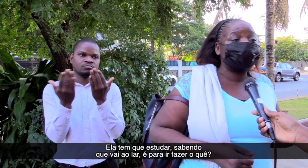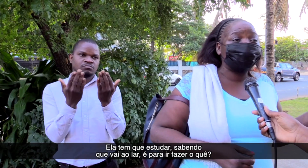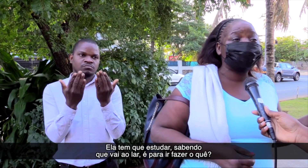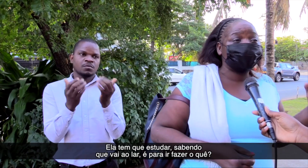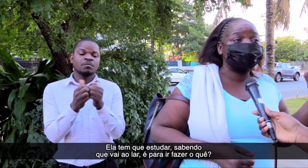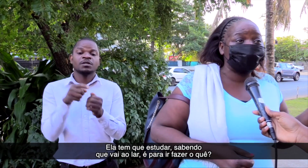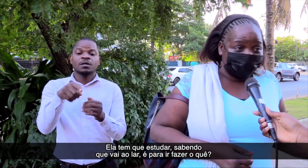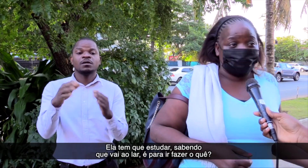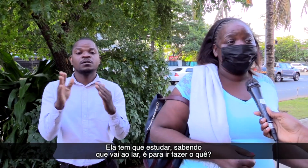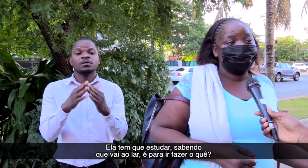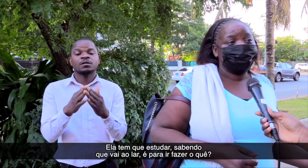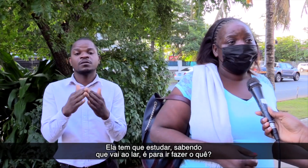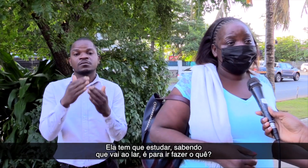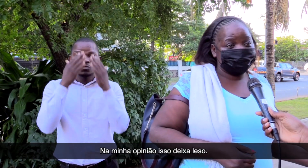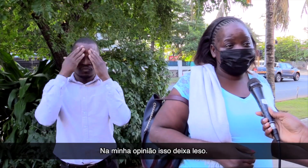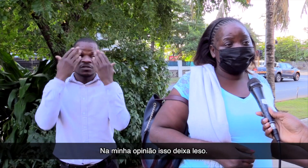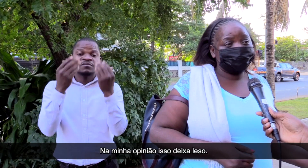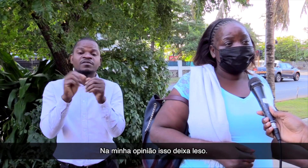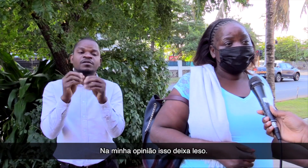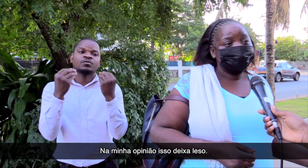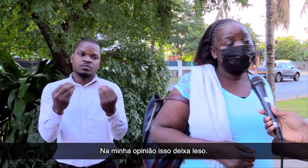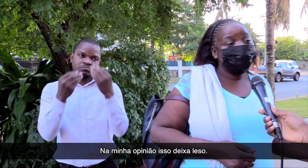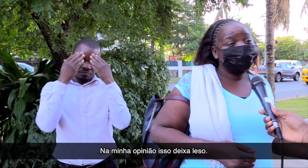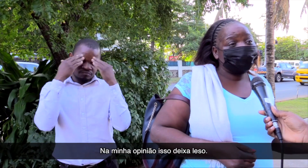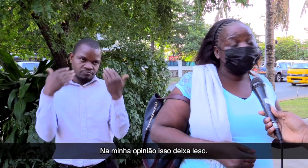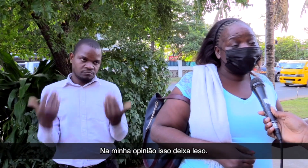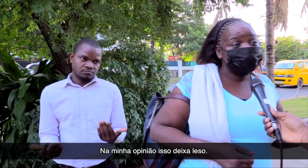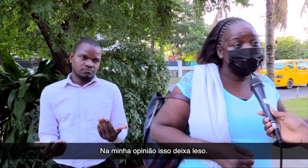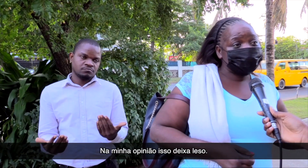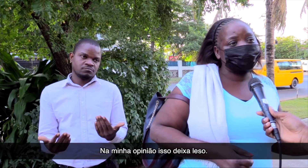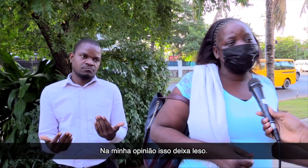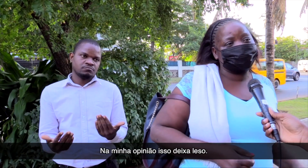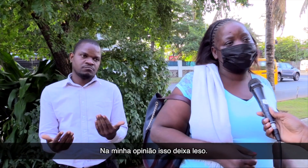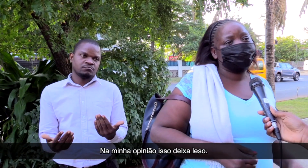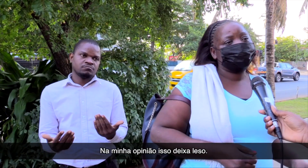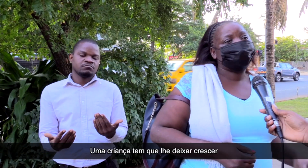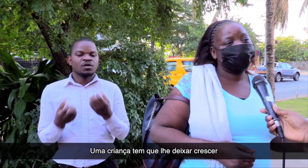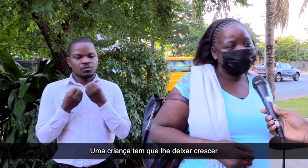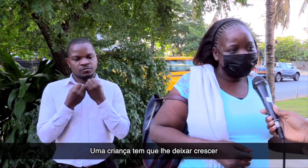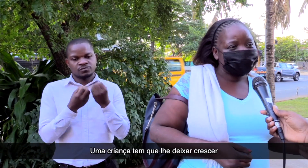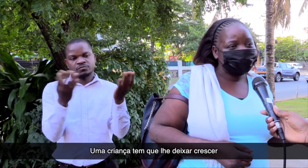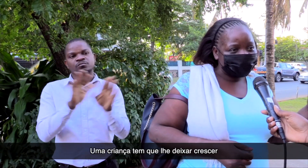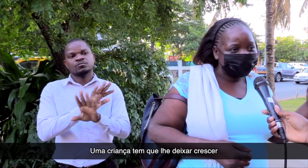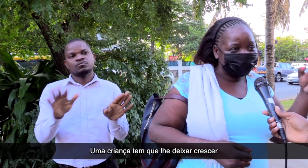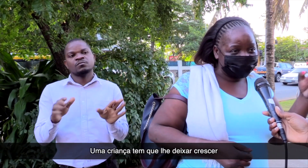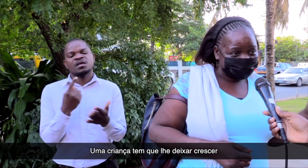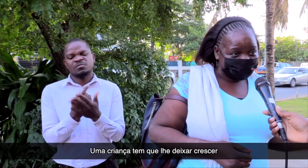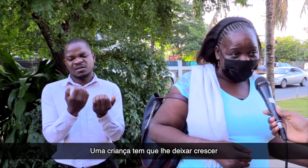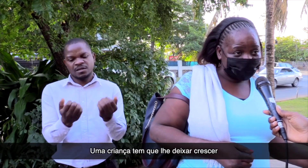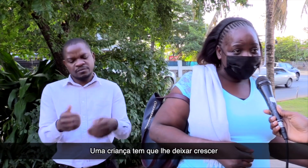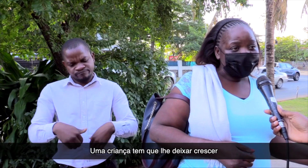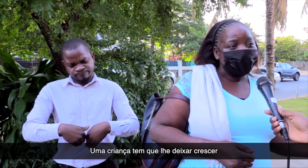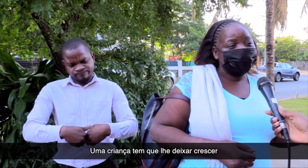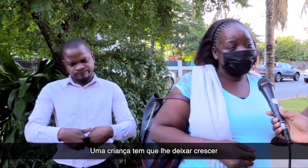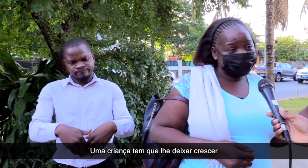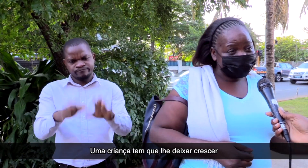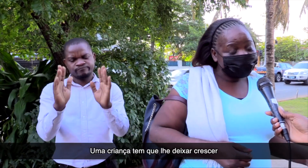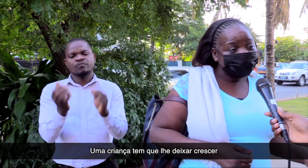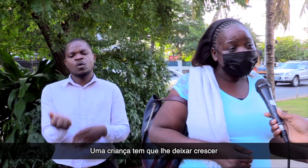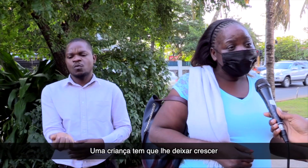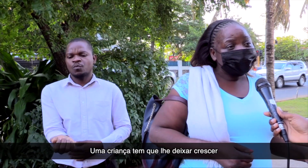é para ir fazer o quê? Estás a ver? Na minha opinião, deixa isso com eles. Porque uma criança tem que lhe deixar